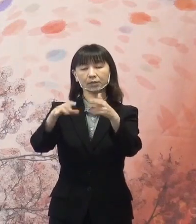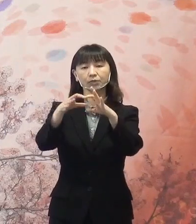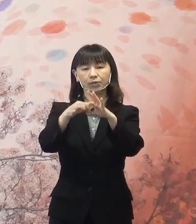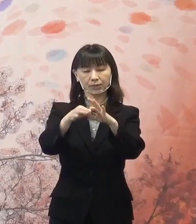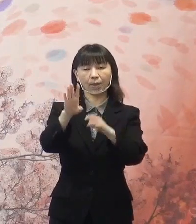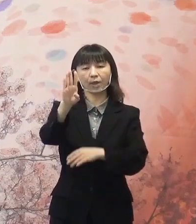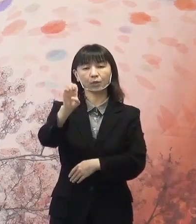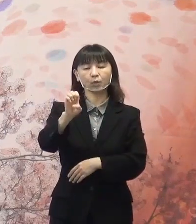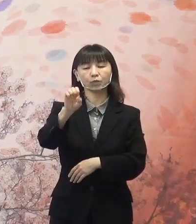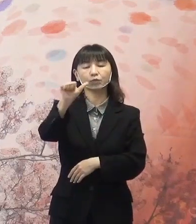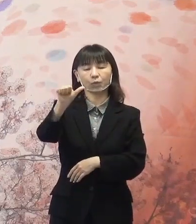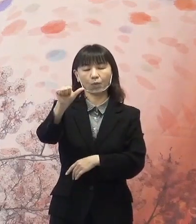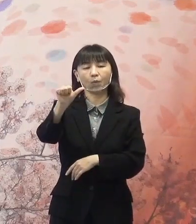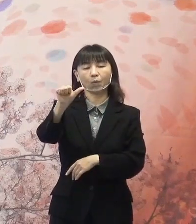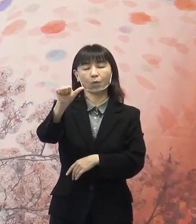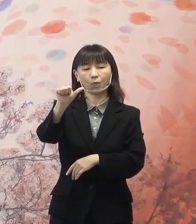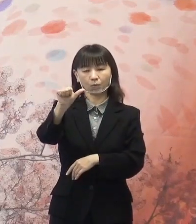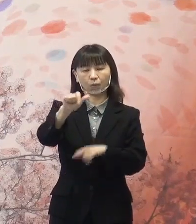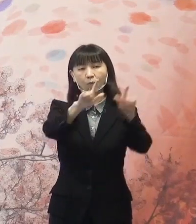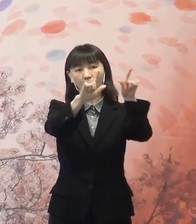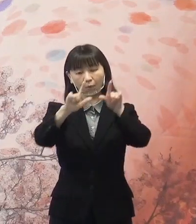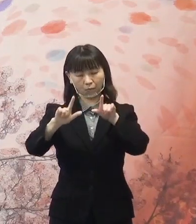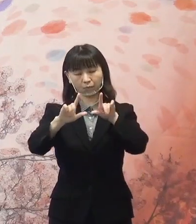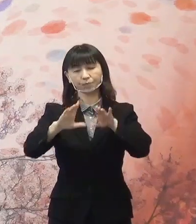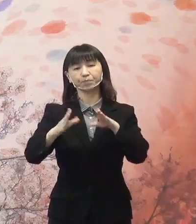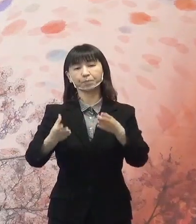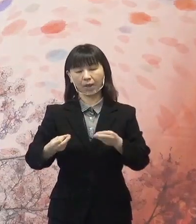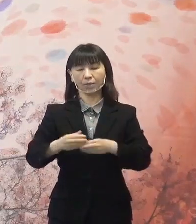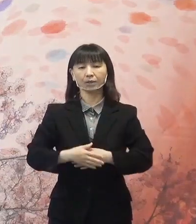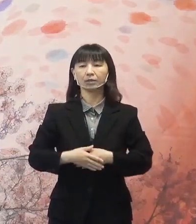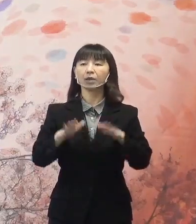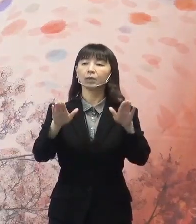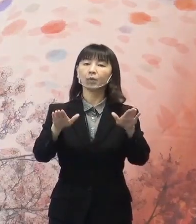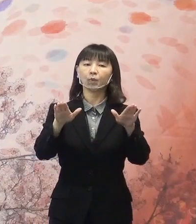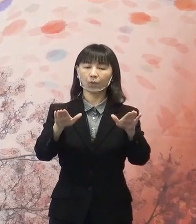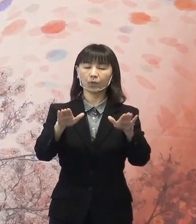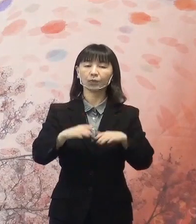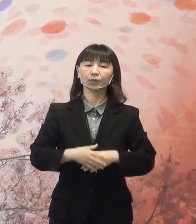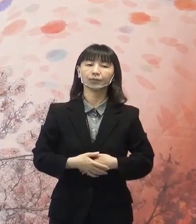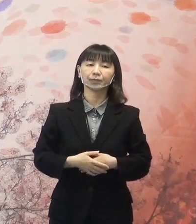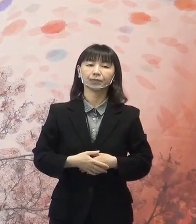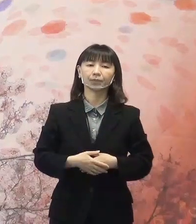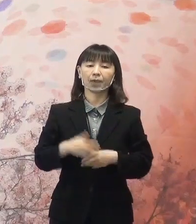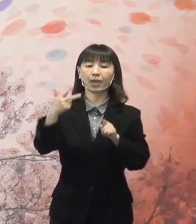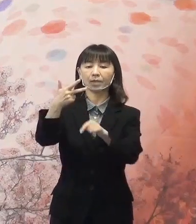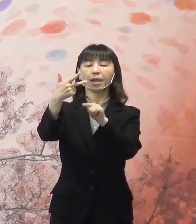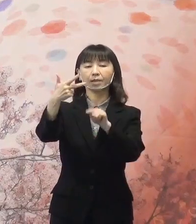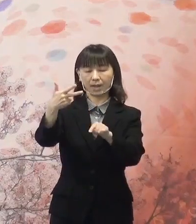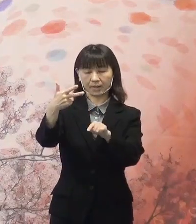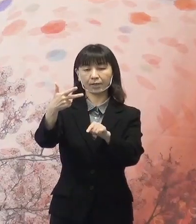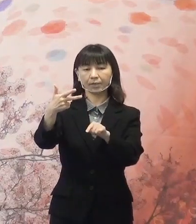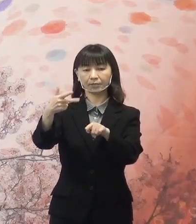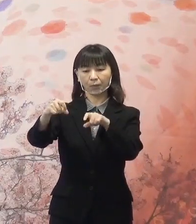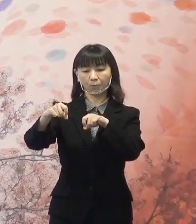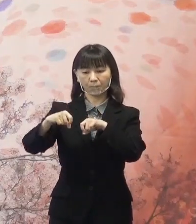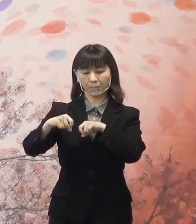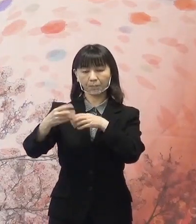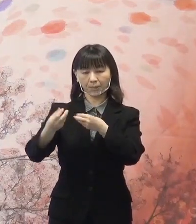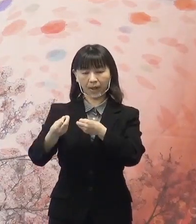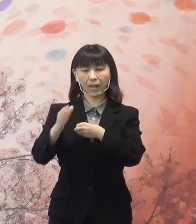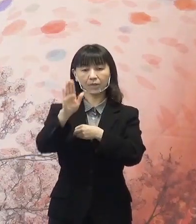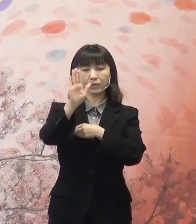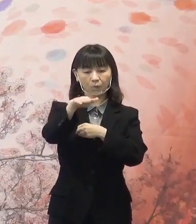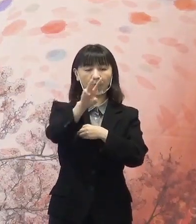数は45と報告を受けております。今日都合7人の陽性を見ていただいていますが、それ以外